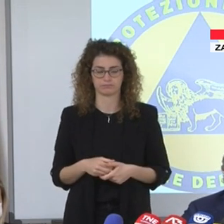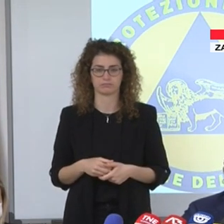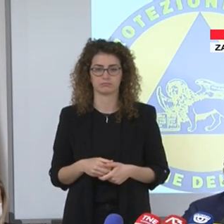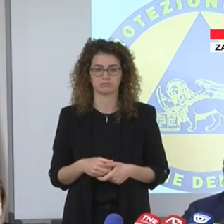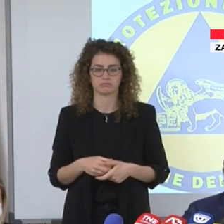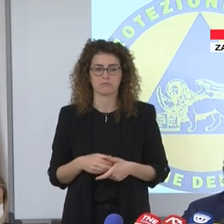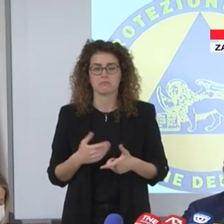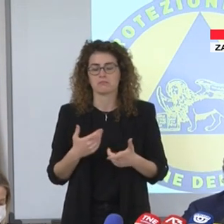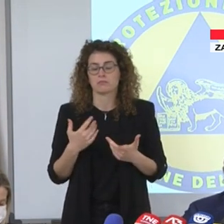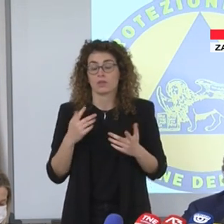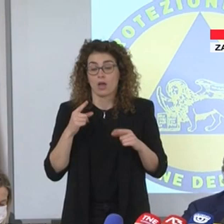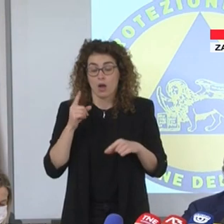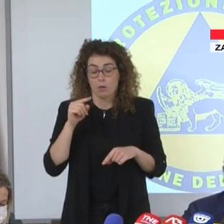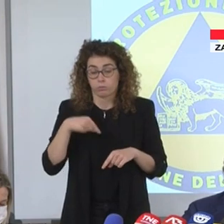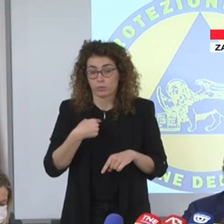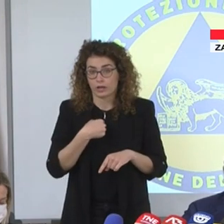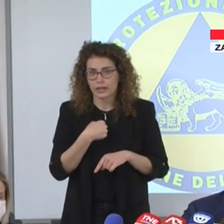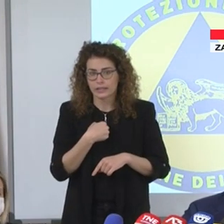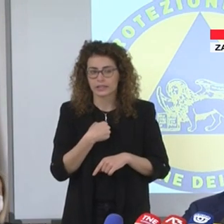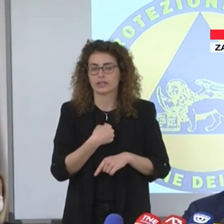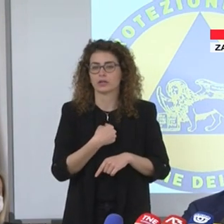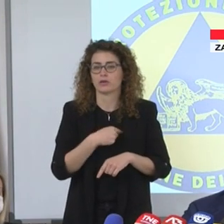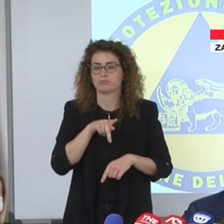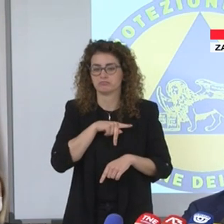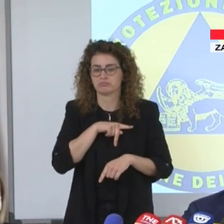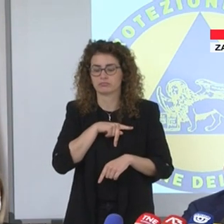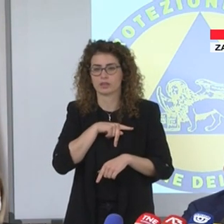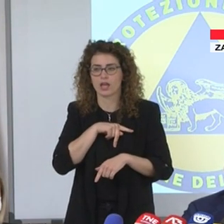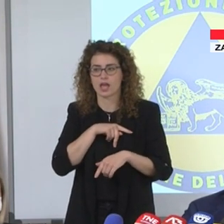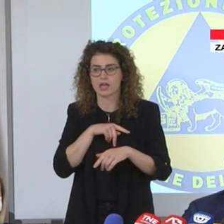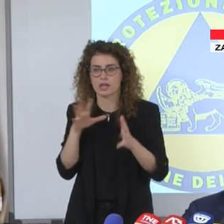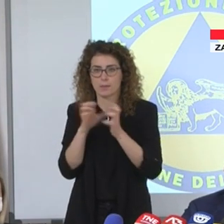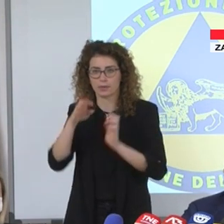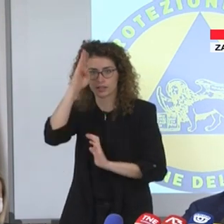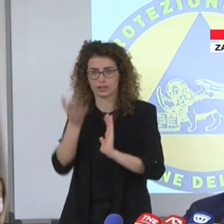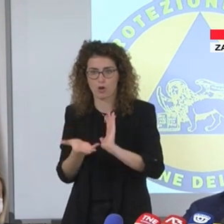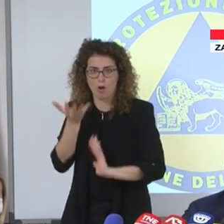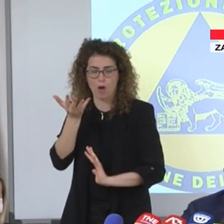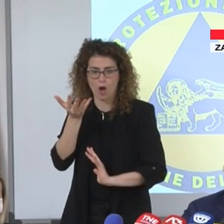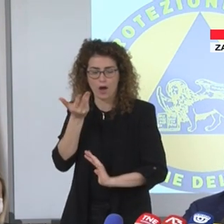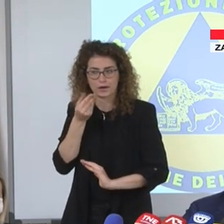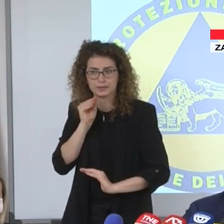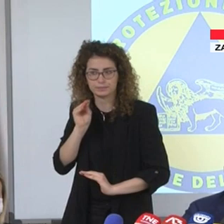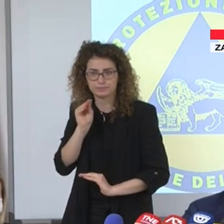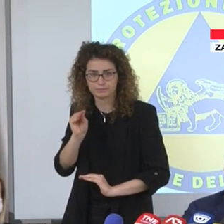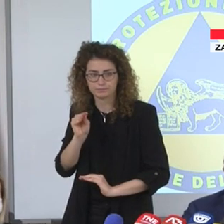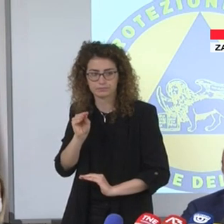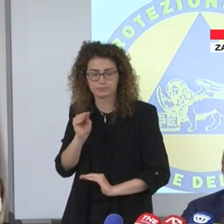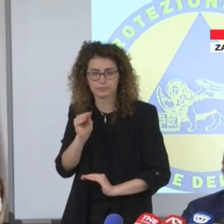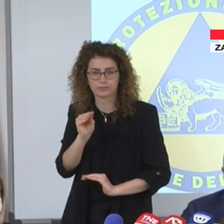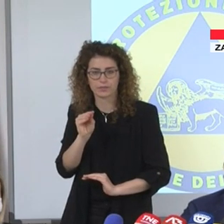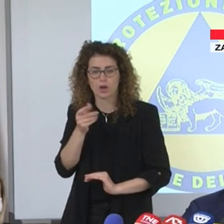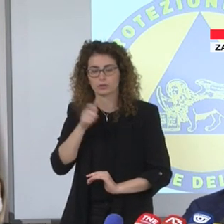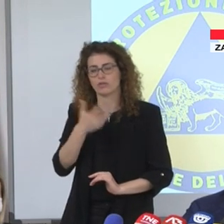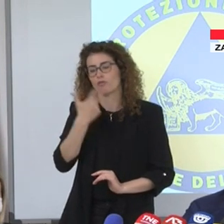non nego che anch'io personalmente ho contattato grossi imprenditori per testare un'eventuale disponibilità, perché voglio